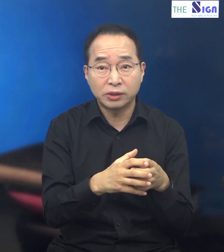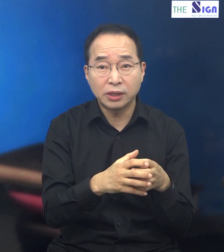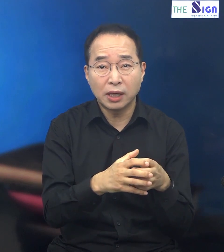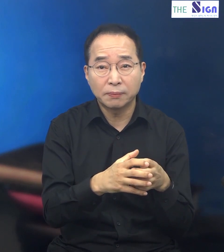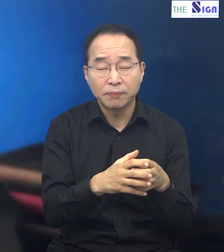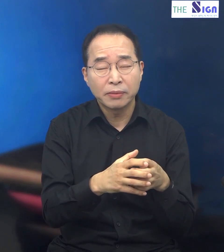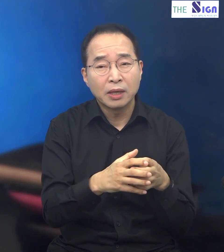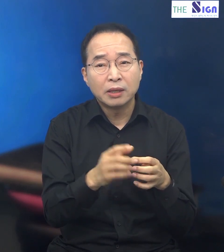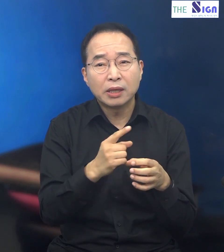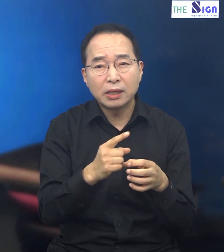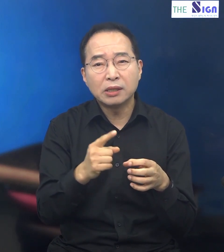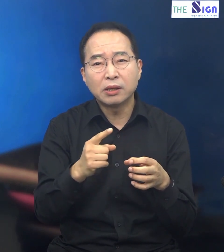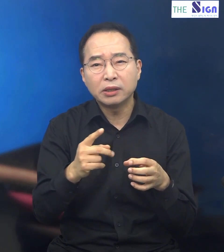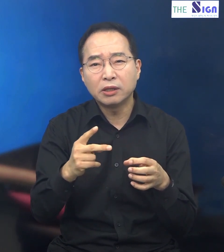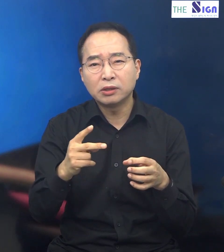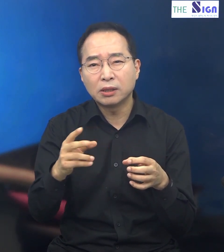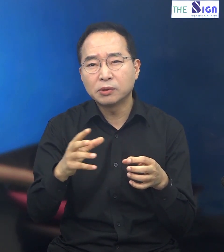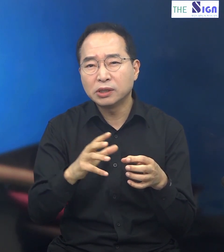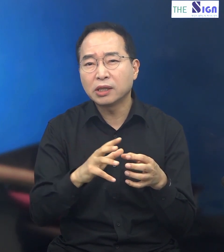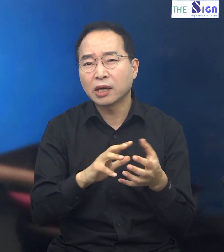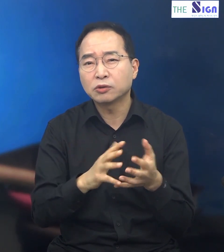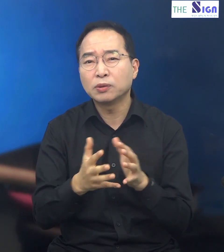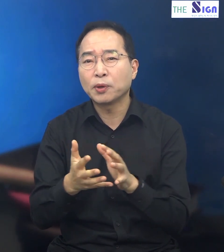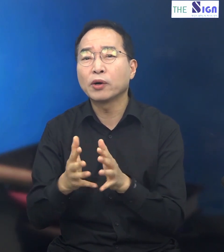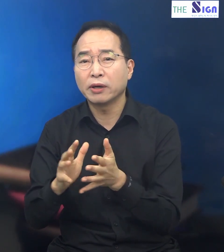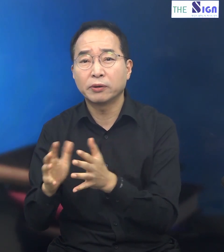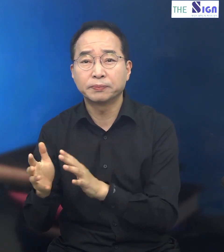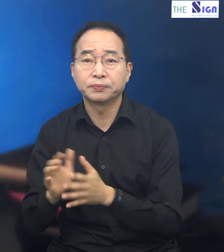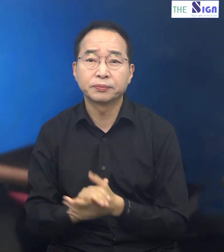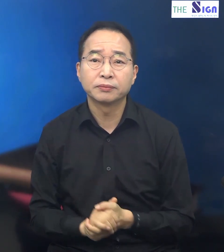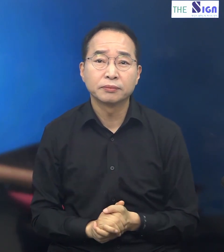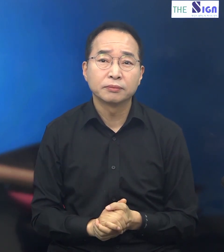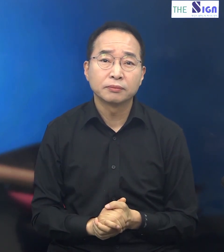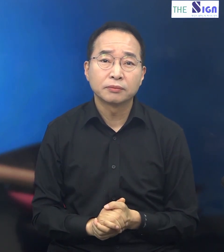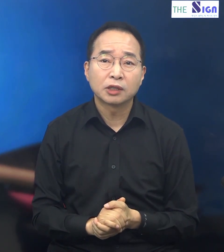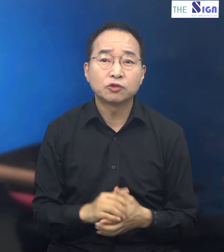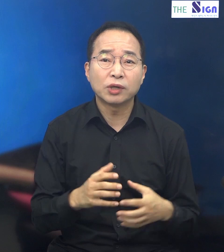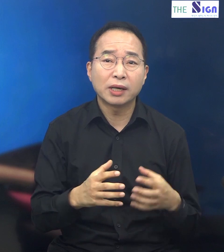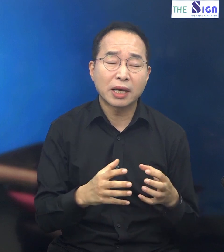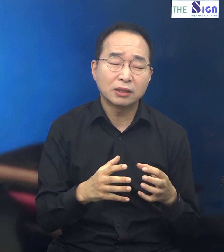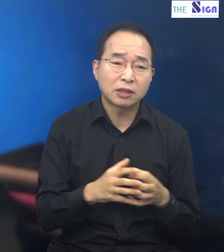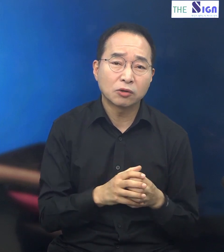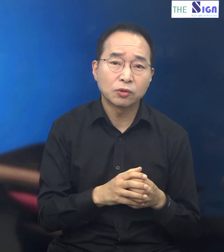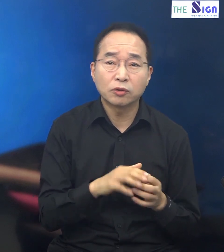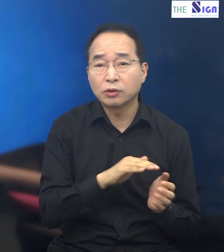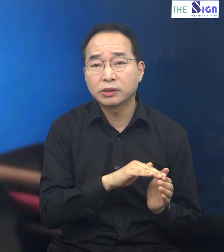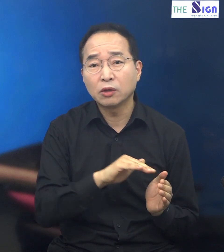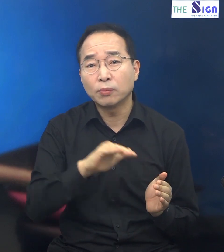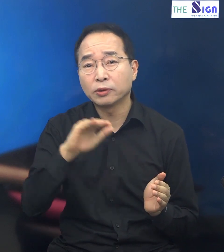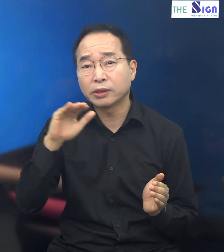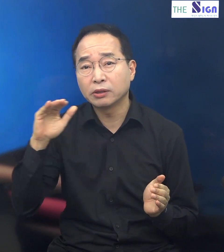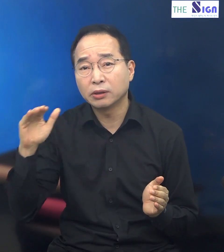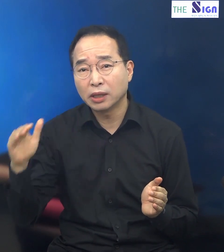있으나 이게 1년, 2년 지나면서 이게 계속 변해요. 수화라는 단어도 어떤 생로병사를